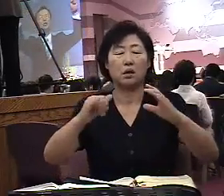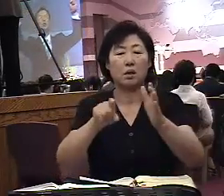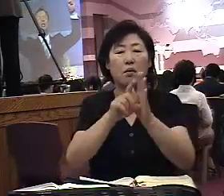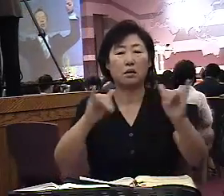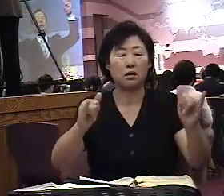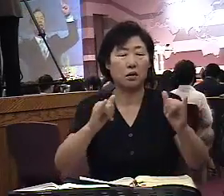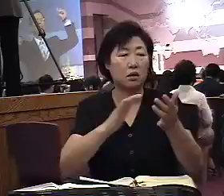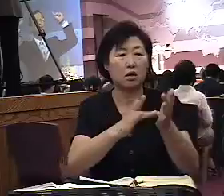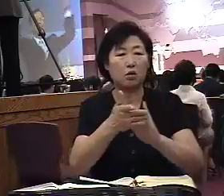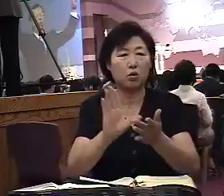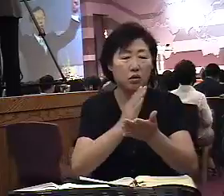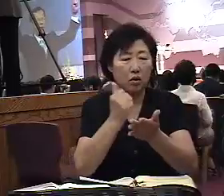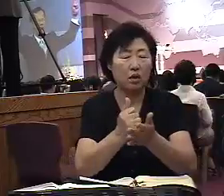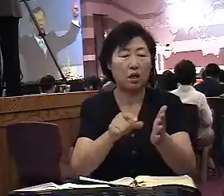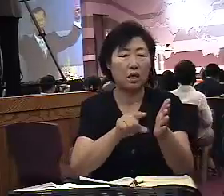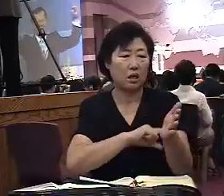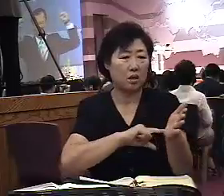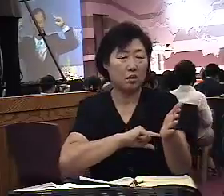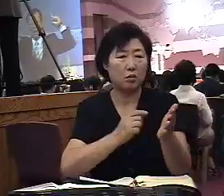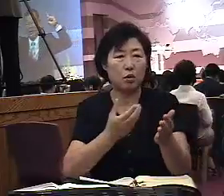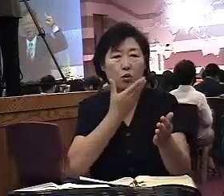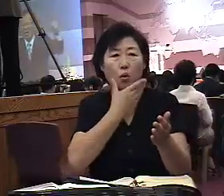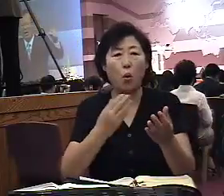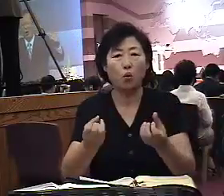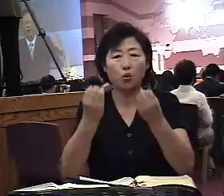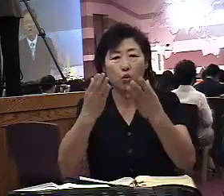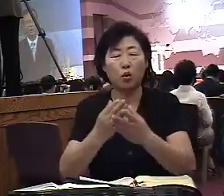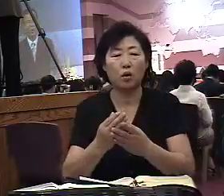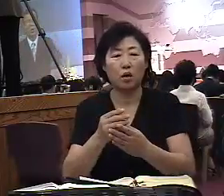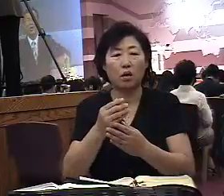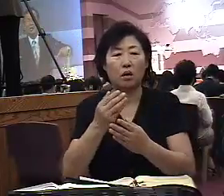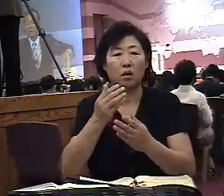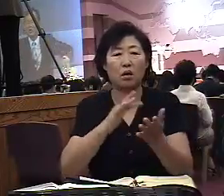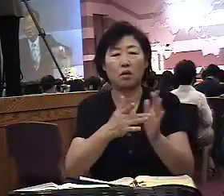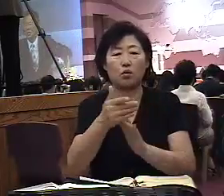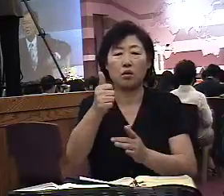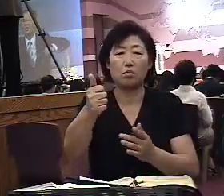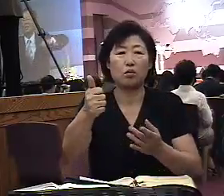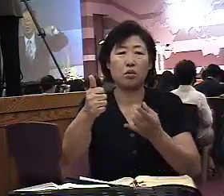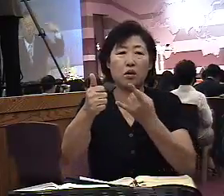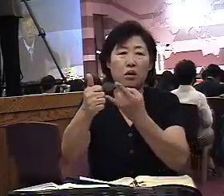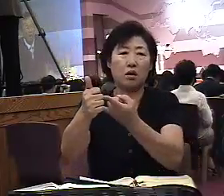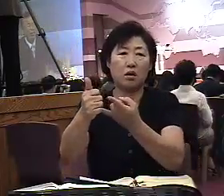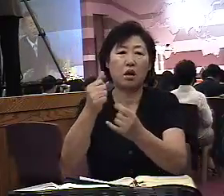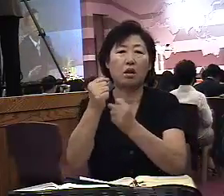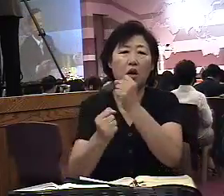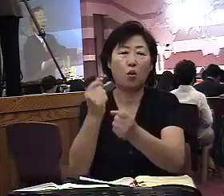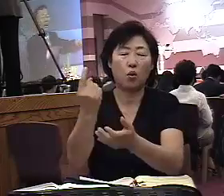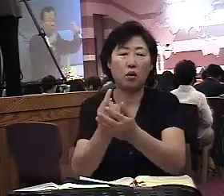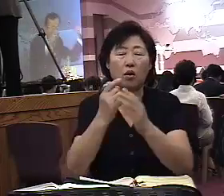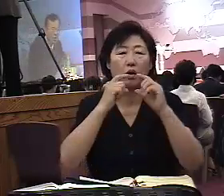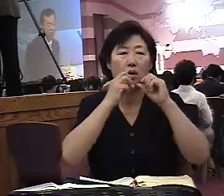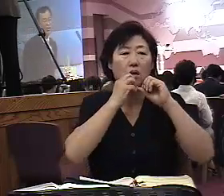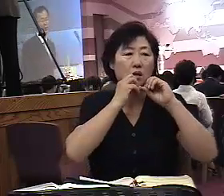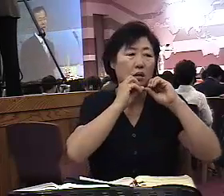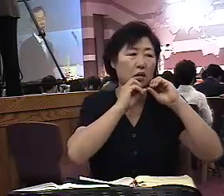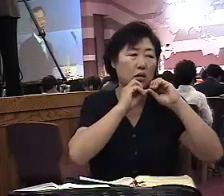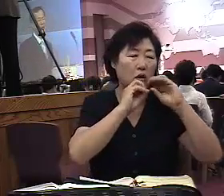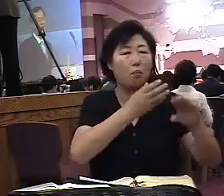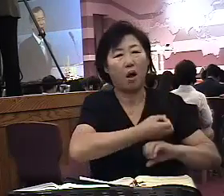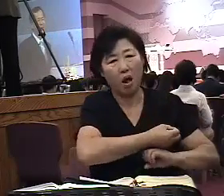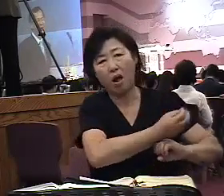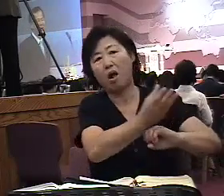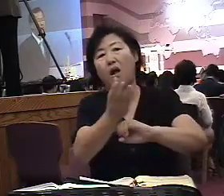그 예수 그리스도의 이름을 송축하며 그분에게 달려올 수 있도록 그를 전파하는 것이 교회가 존재하는